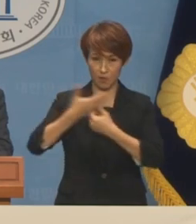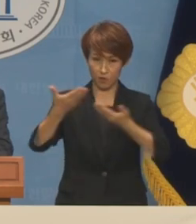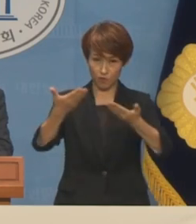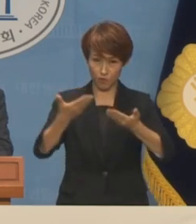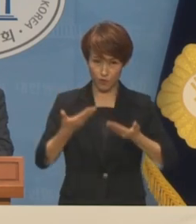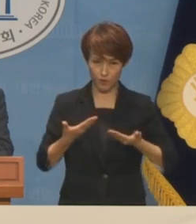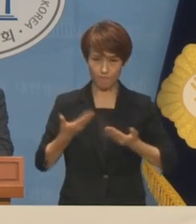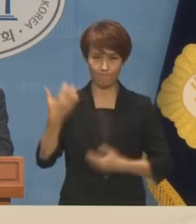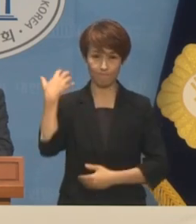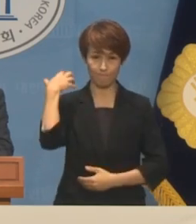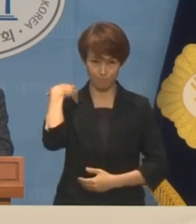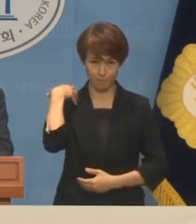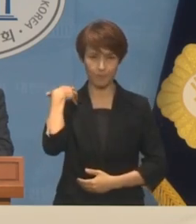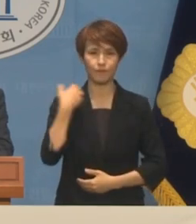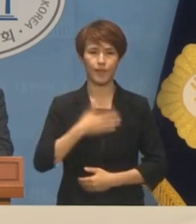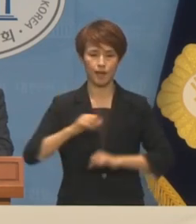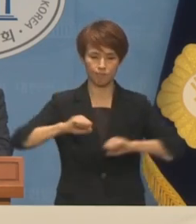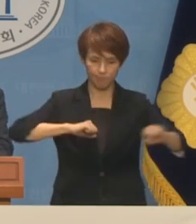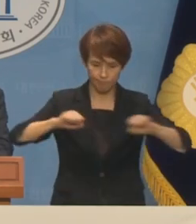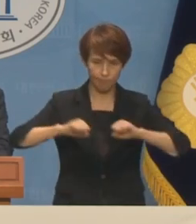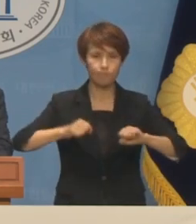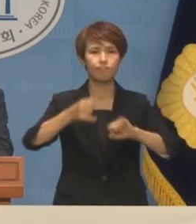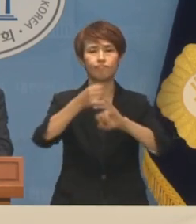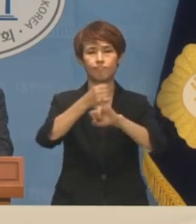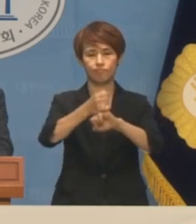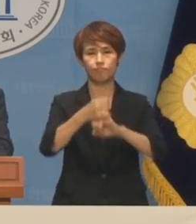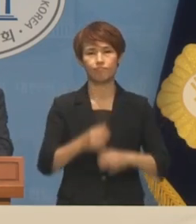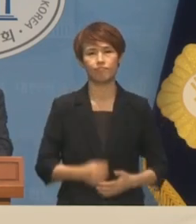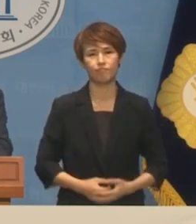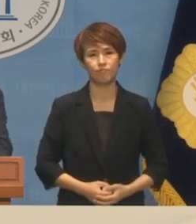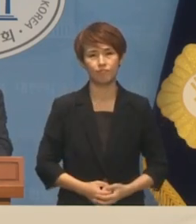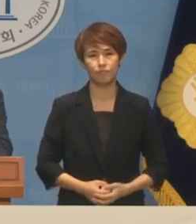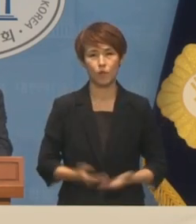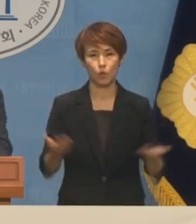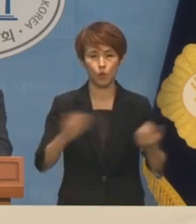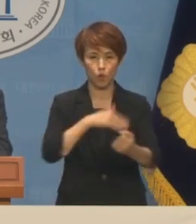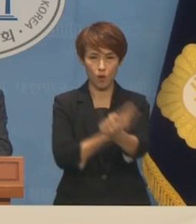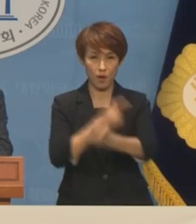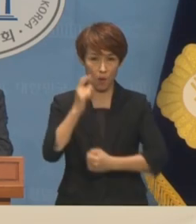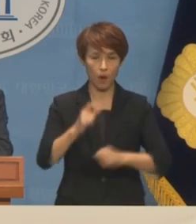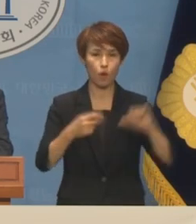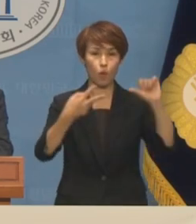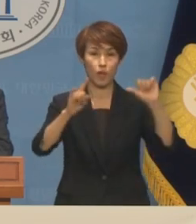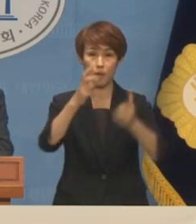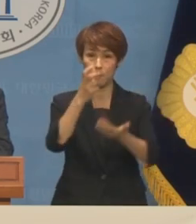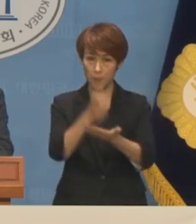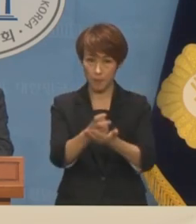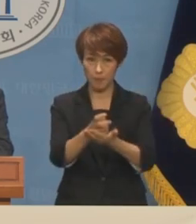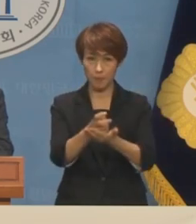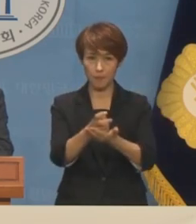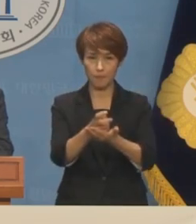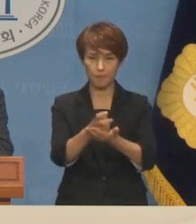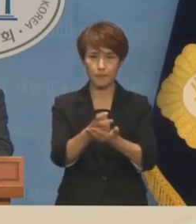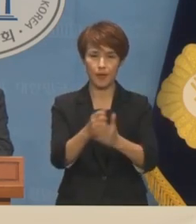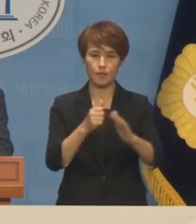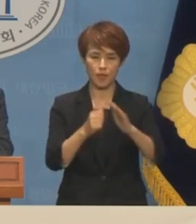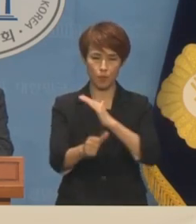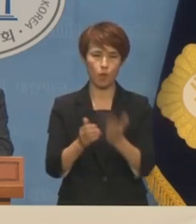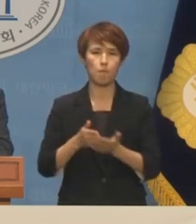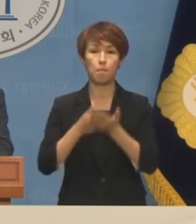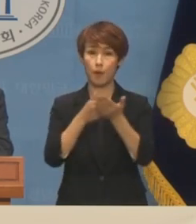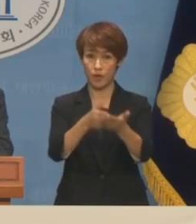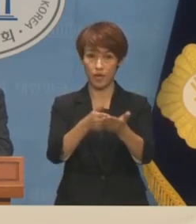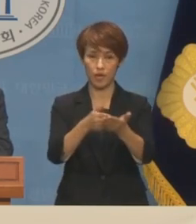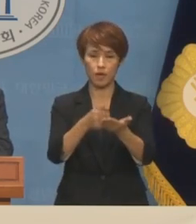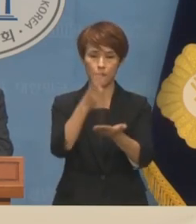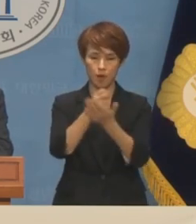소중한 임무를 수행해 나가겠습니다. 노동권 강화 5대 패키지 법안의 대표 발의와